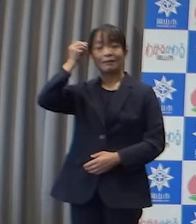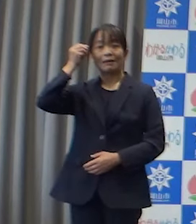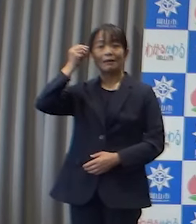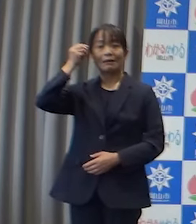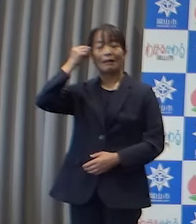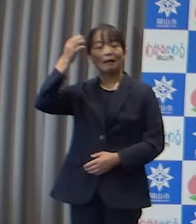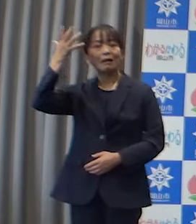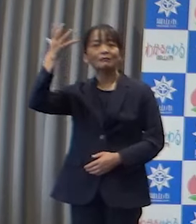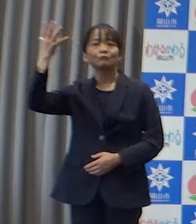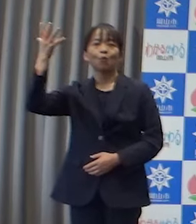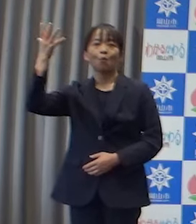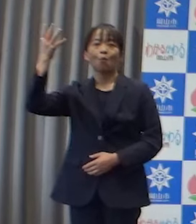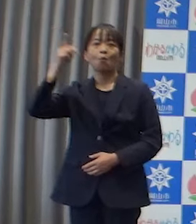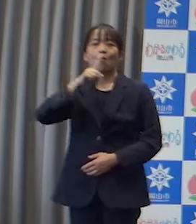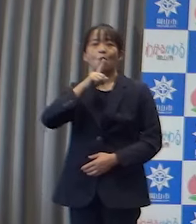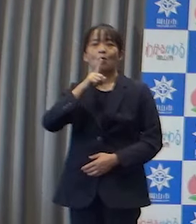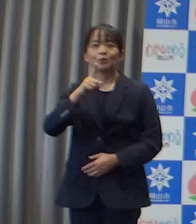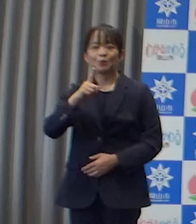ね、